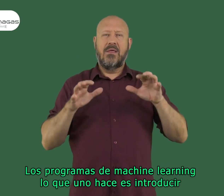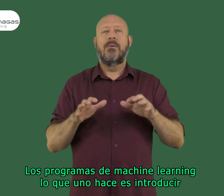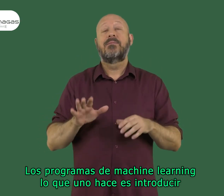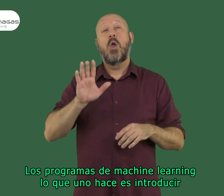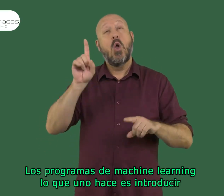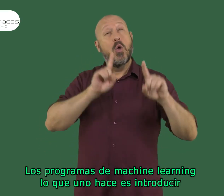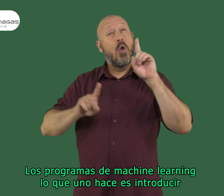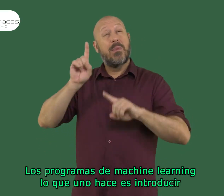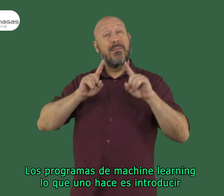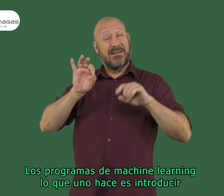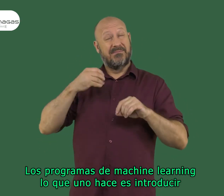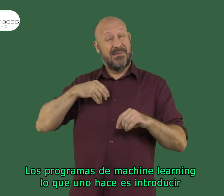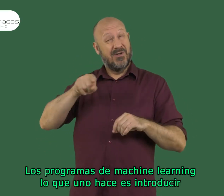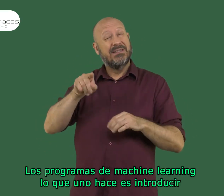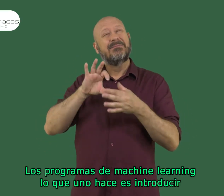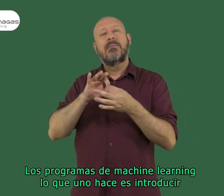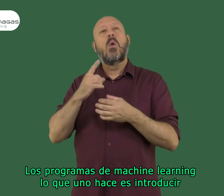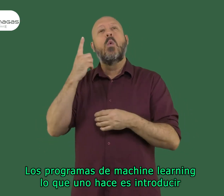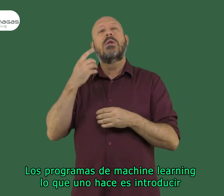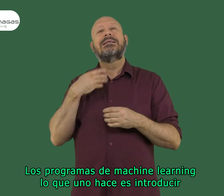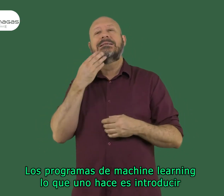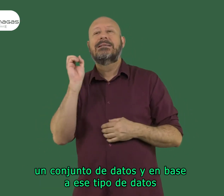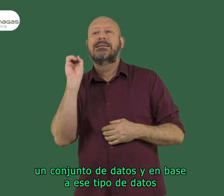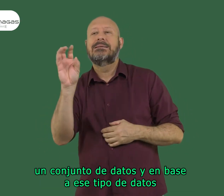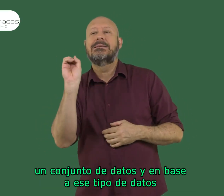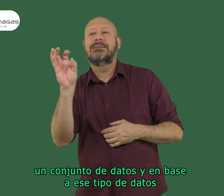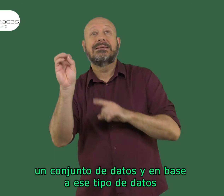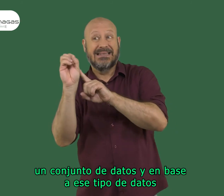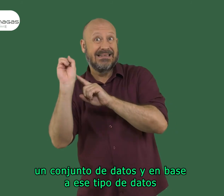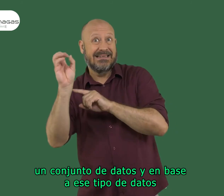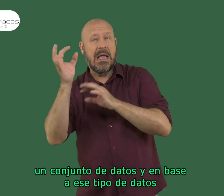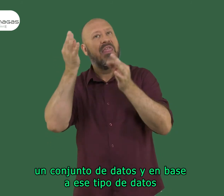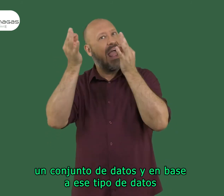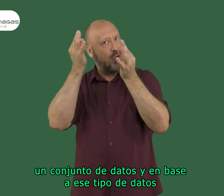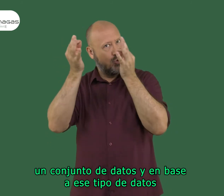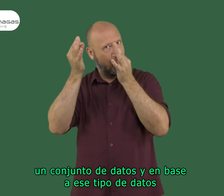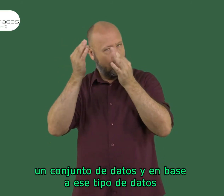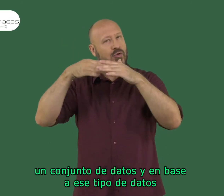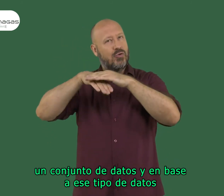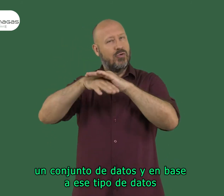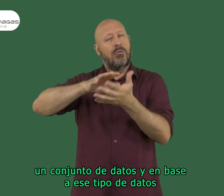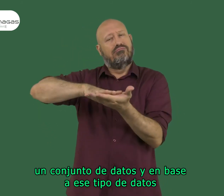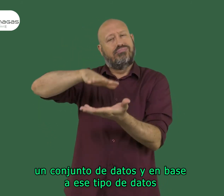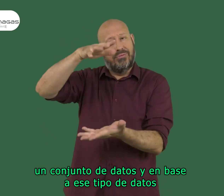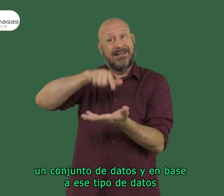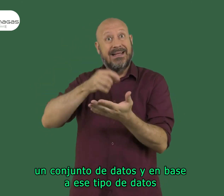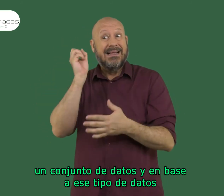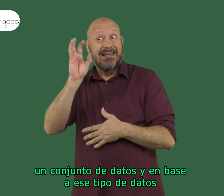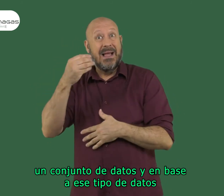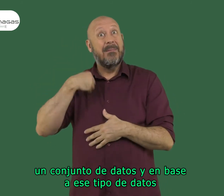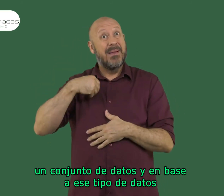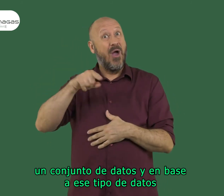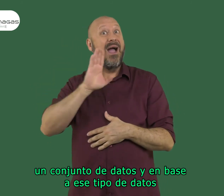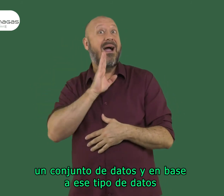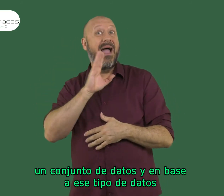Bueno, en los programas de machine learning lo que uno hace es introducir un conjunto de datos y en base a